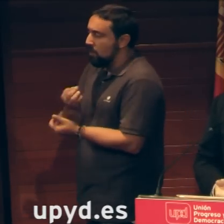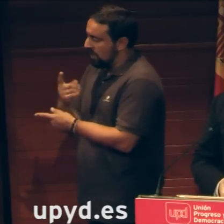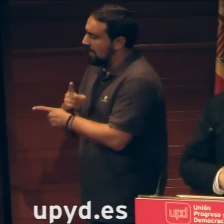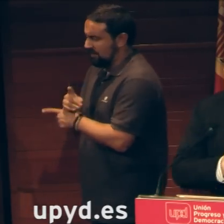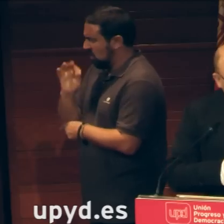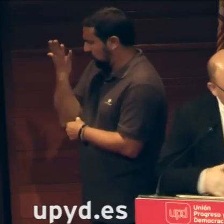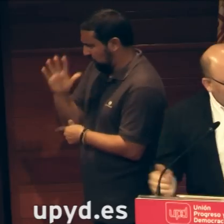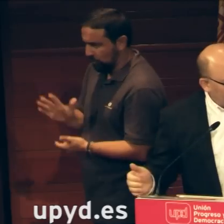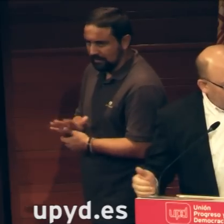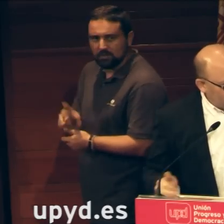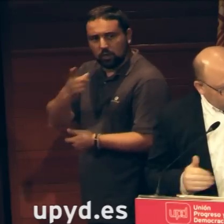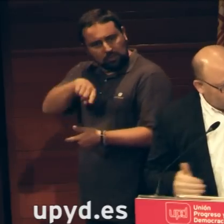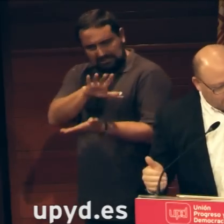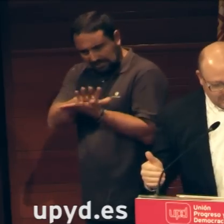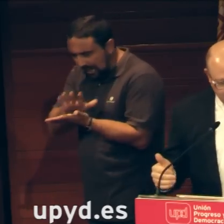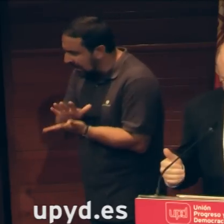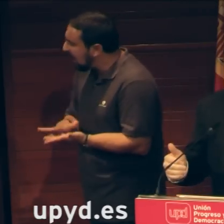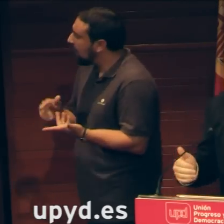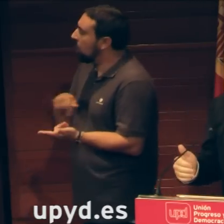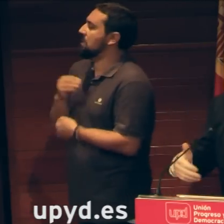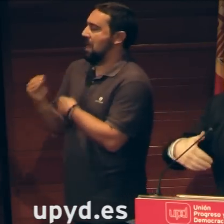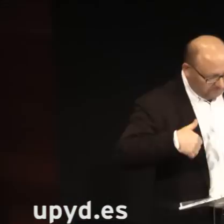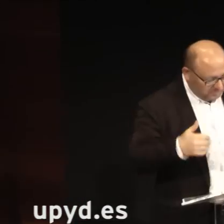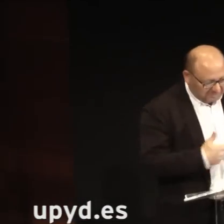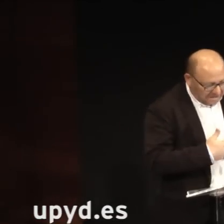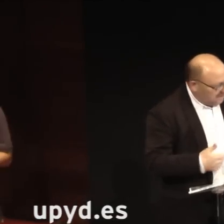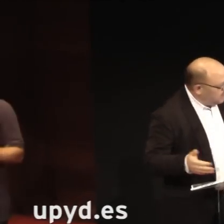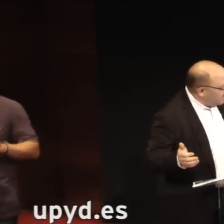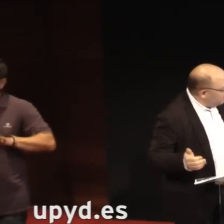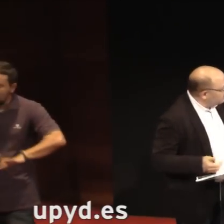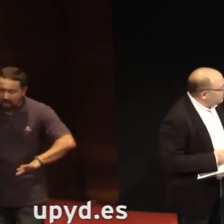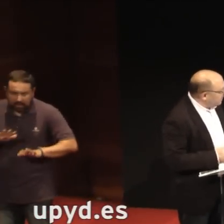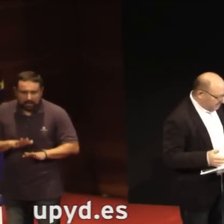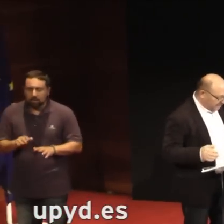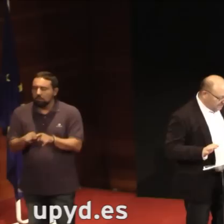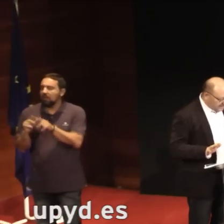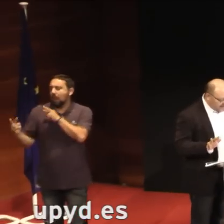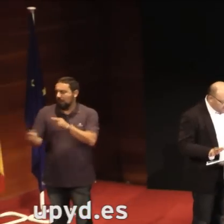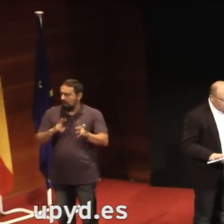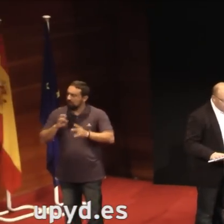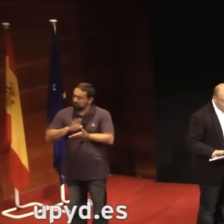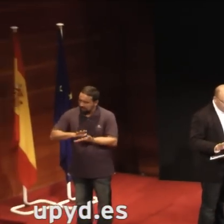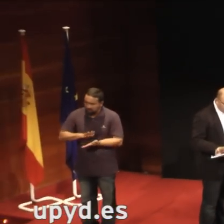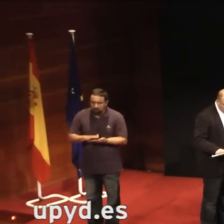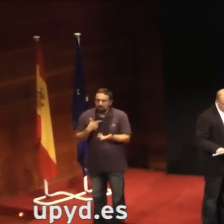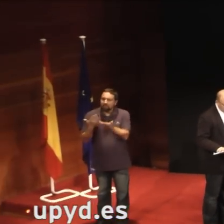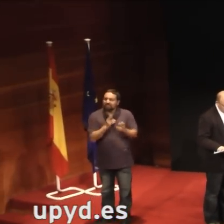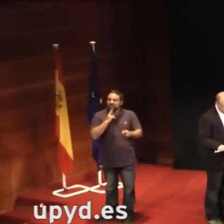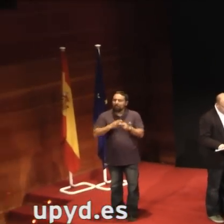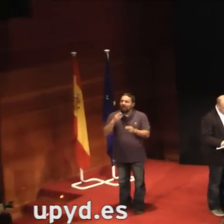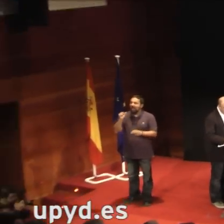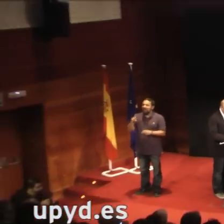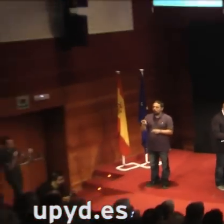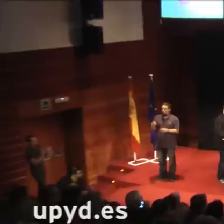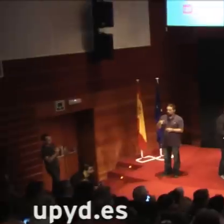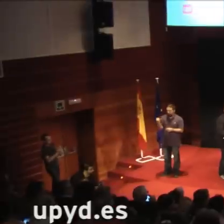os preocupéis, vosotros tranquilos, esto lo vamos a hacer con tranquilidad, vamos a charlar amigablemente. Invito ya a Carlos Martínez